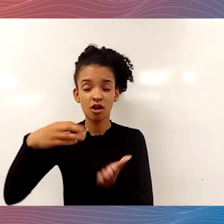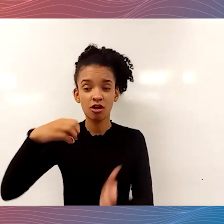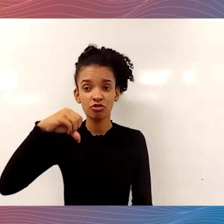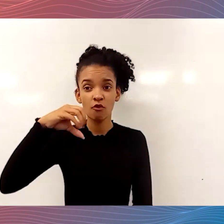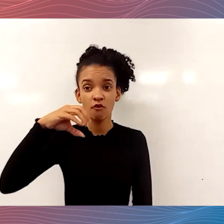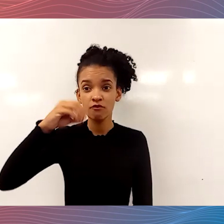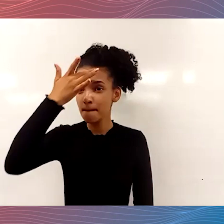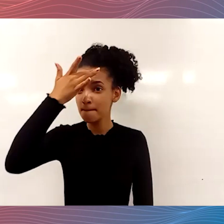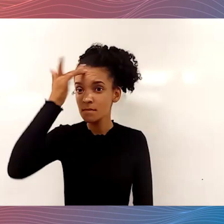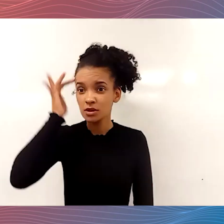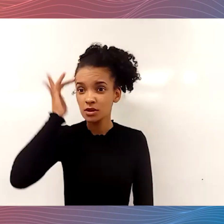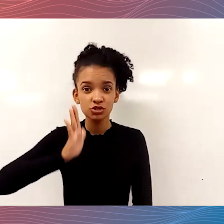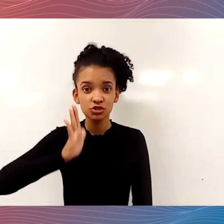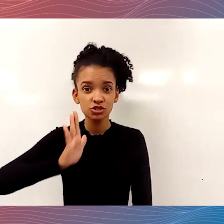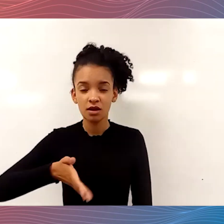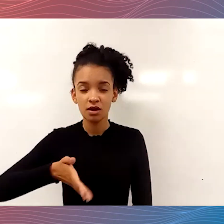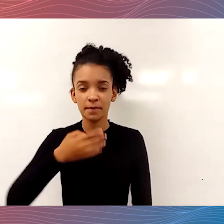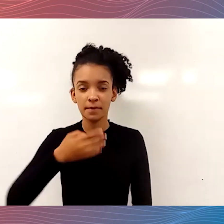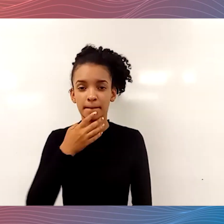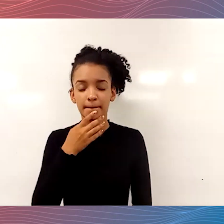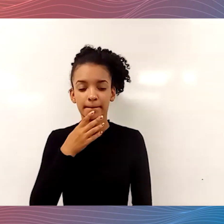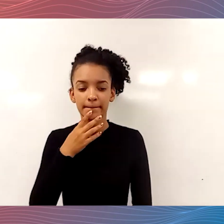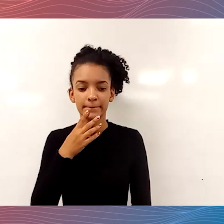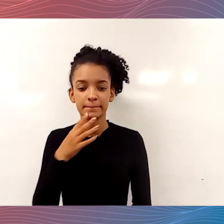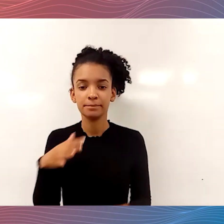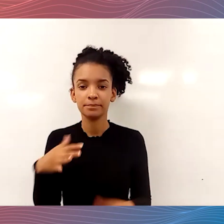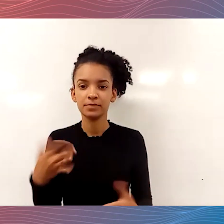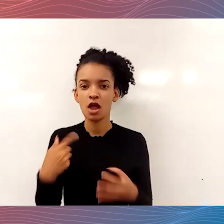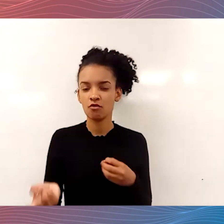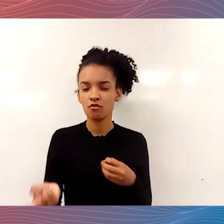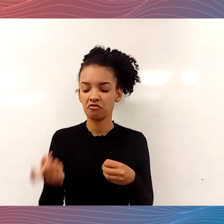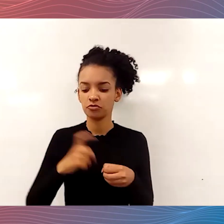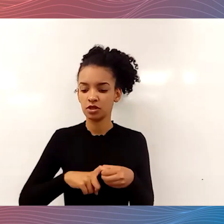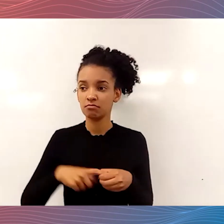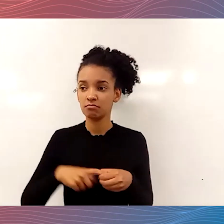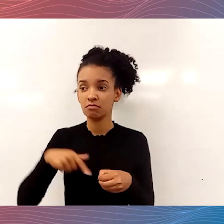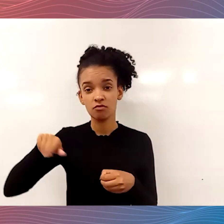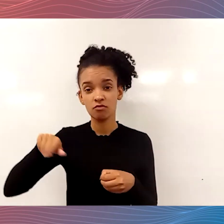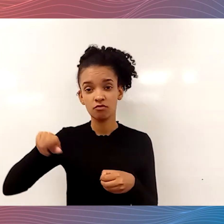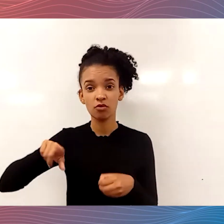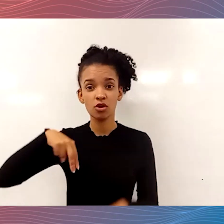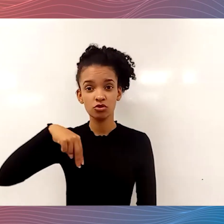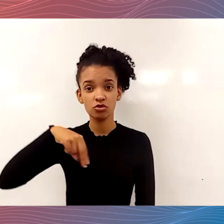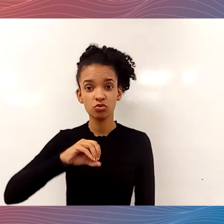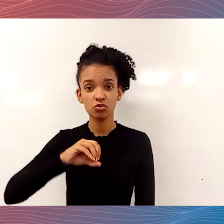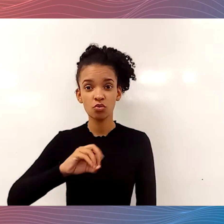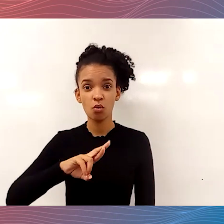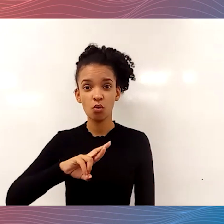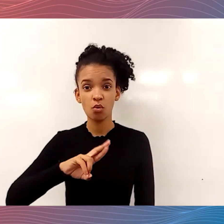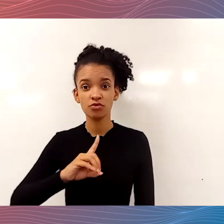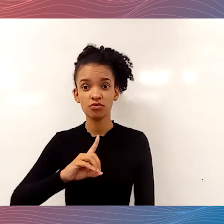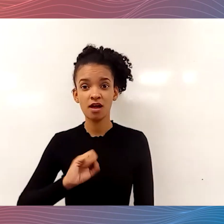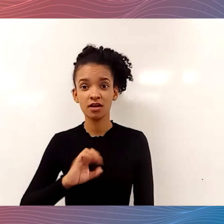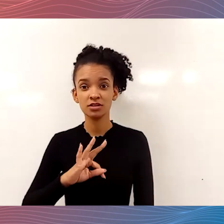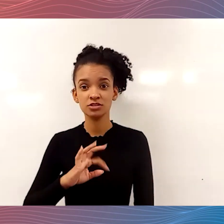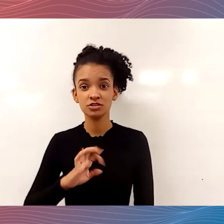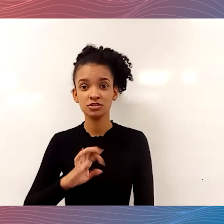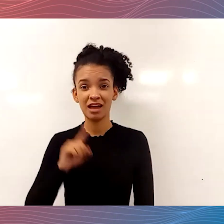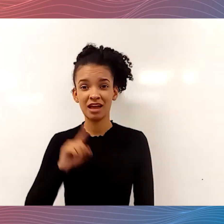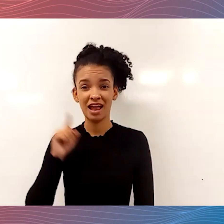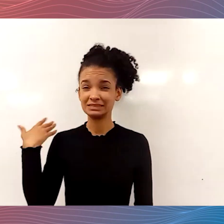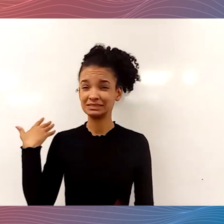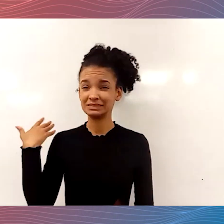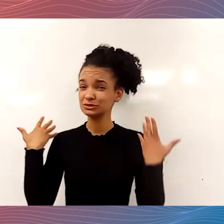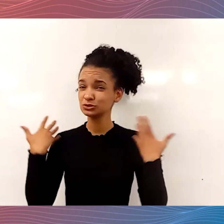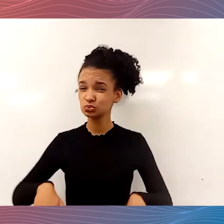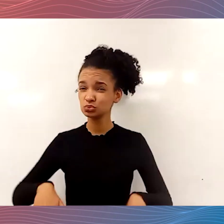Aí eu voltei e já fui para o Nordeste. O Nordeste, o calor do Nordeste, irmãos, eu levei